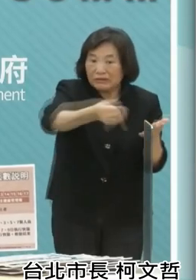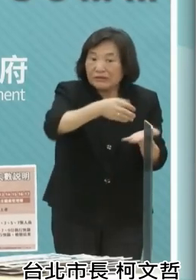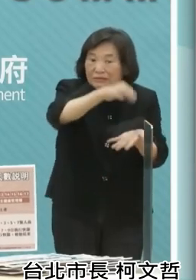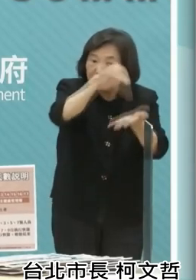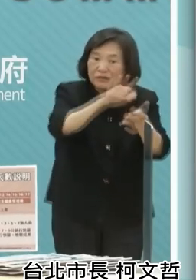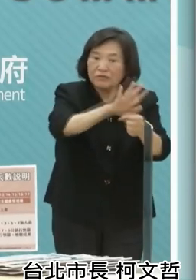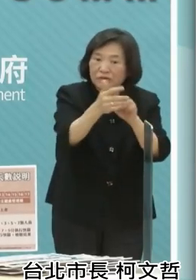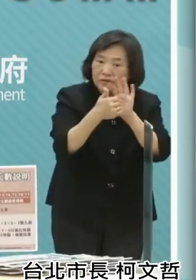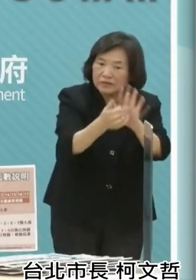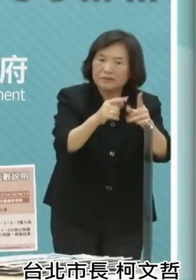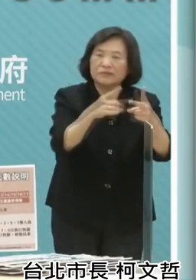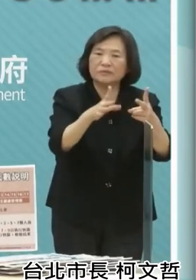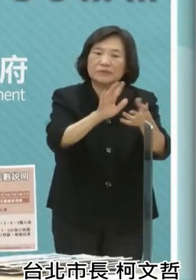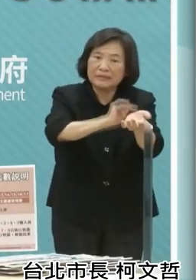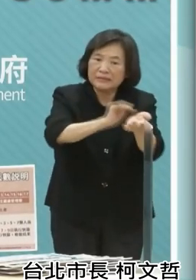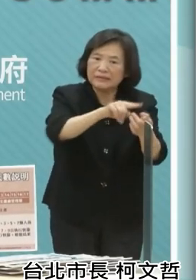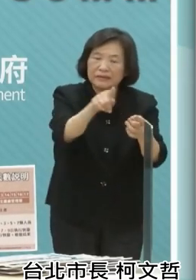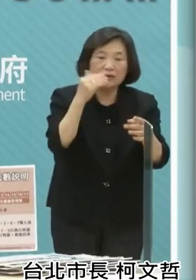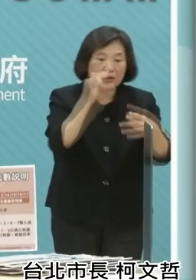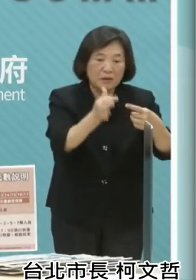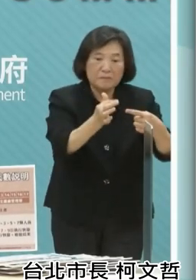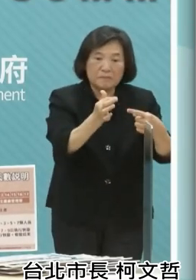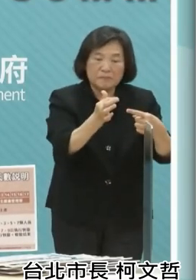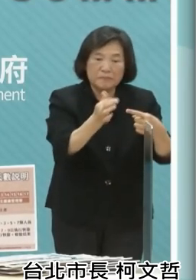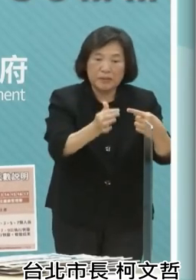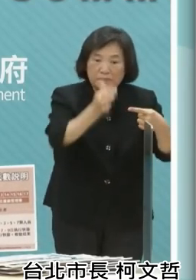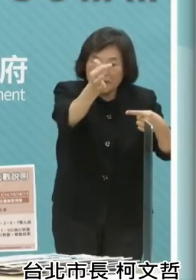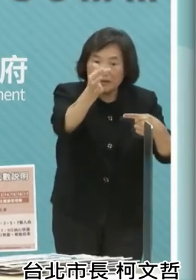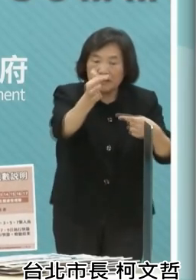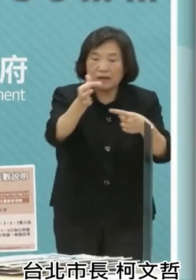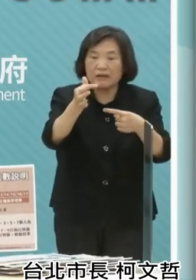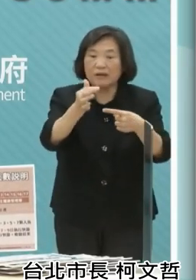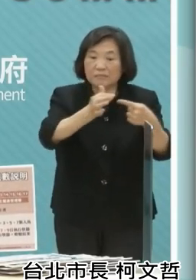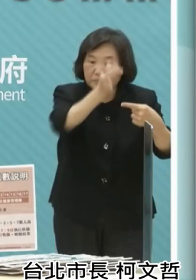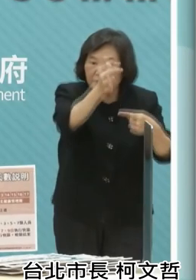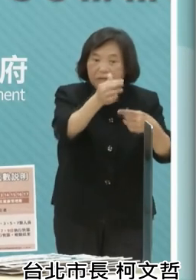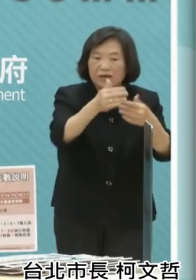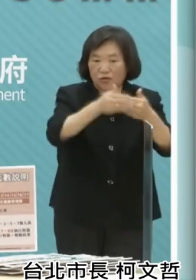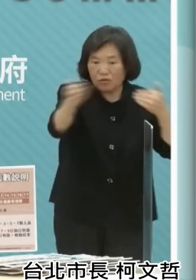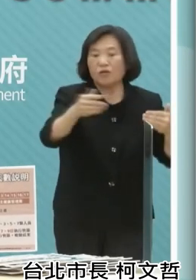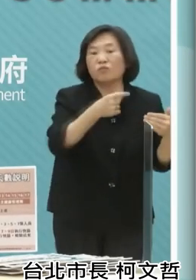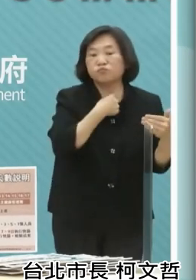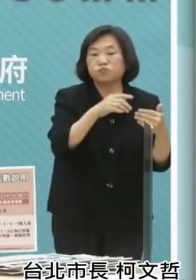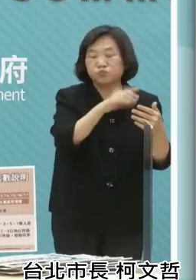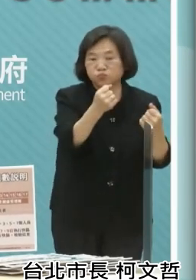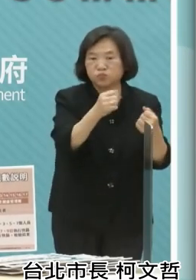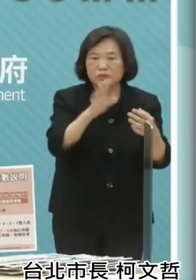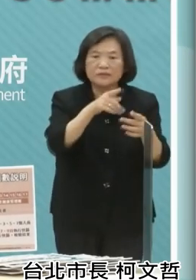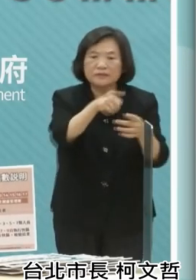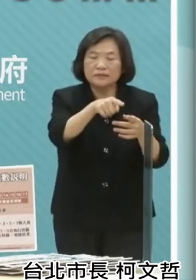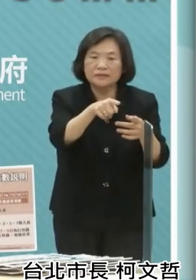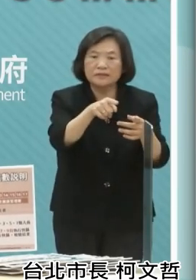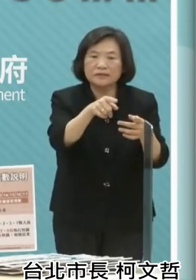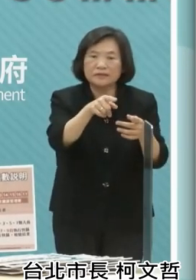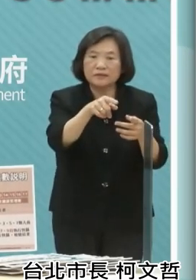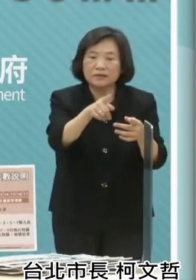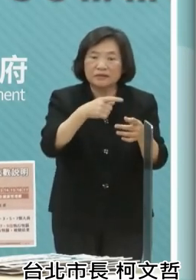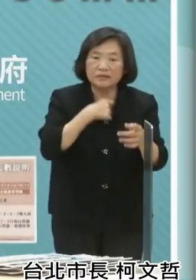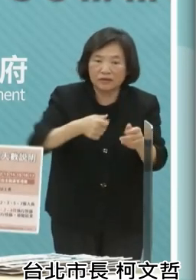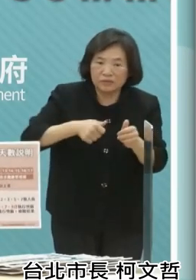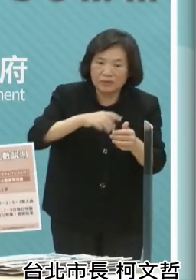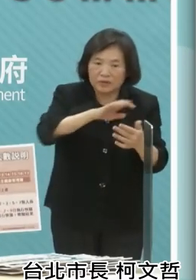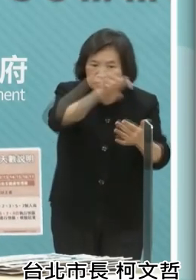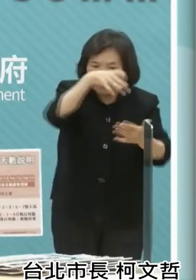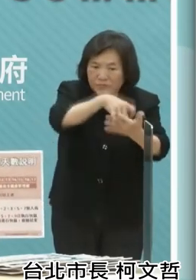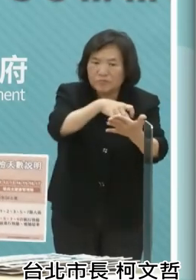的，哦，就算你确诊者旁边要居家隔，要被框列，还是可以继续上班的。但是就用这